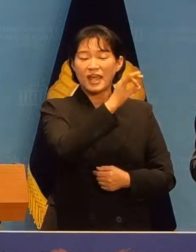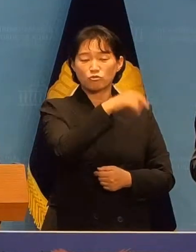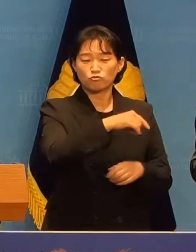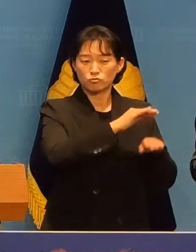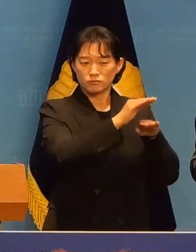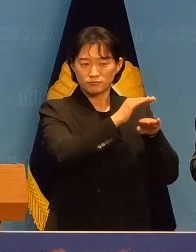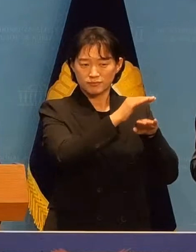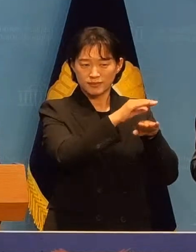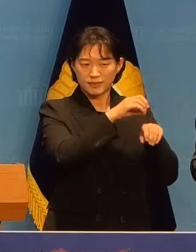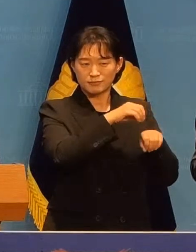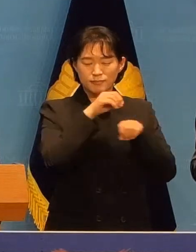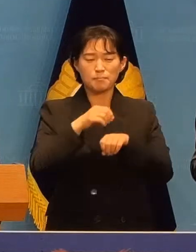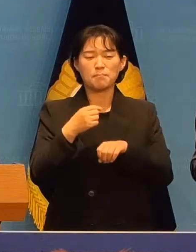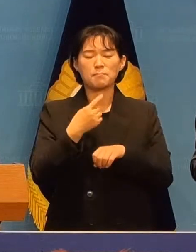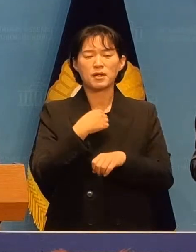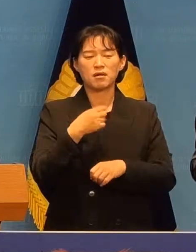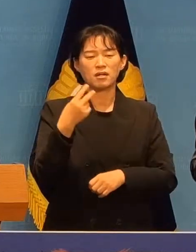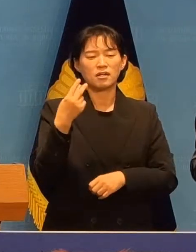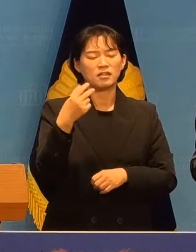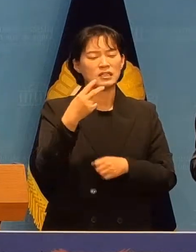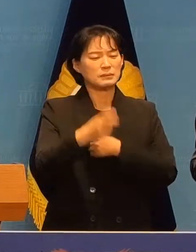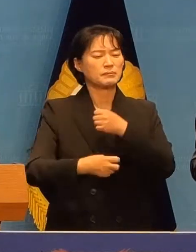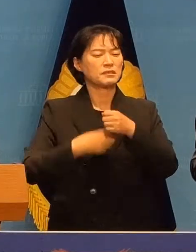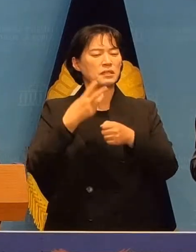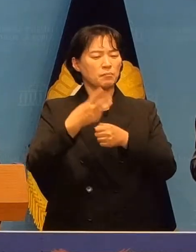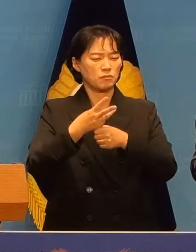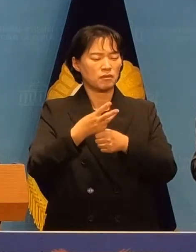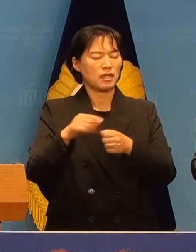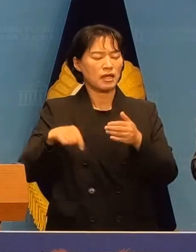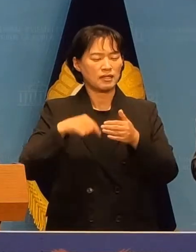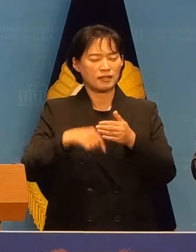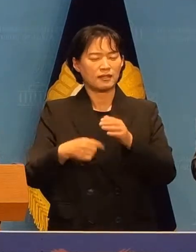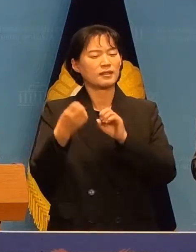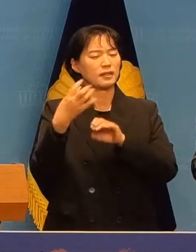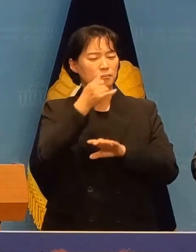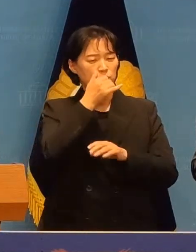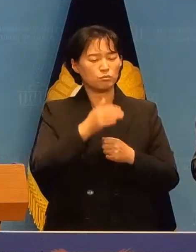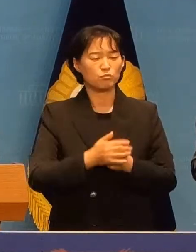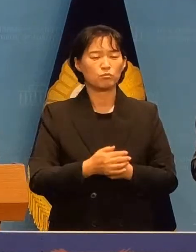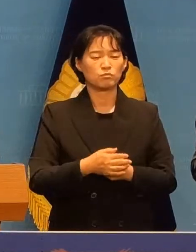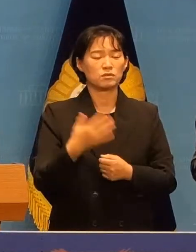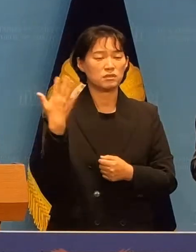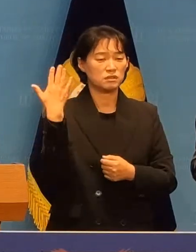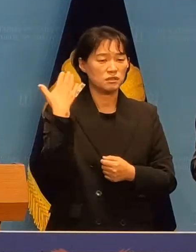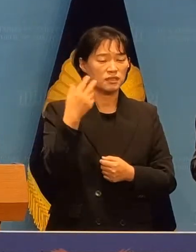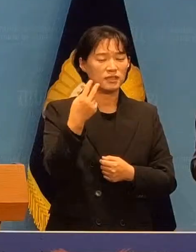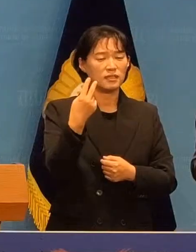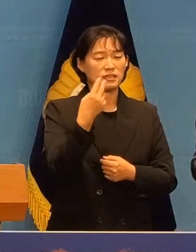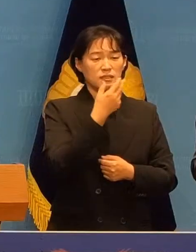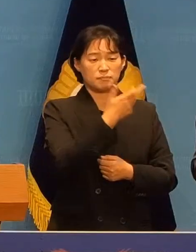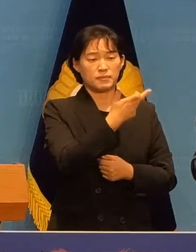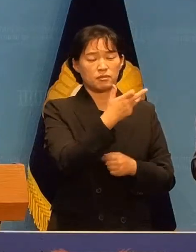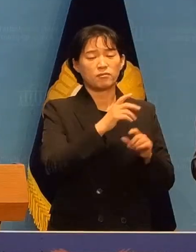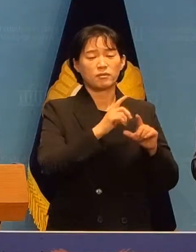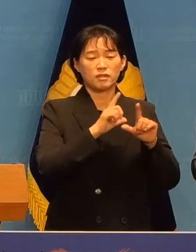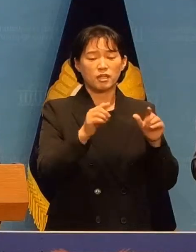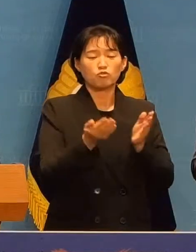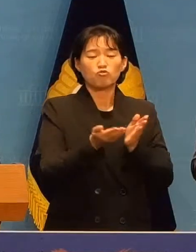인수한 지난 23년의 시간 속에 답이 있습니다. 지난 2018년 군산공장이 문을